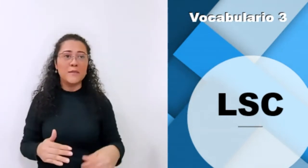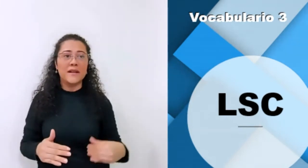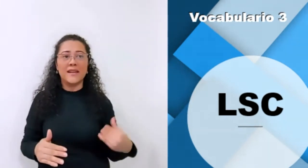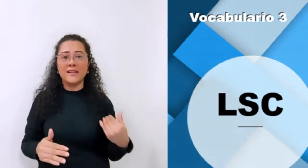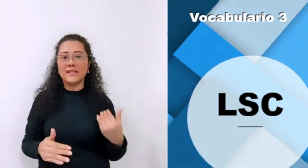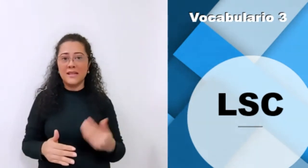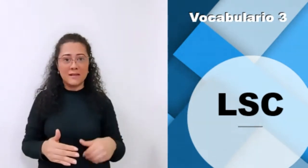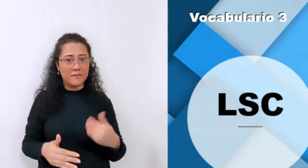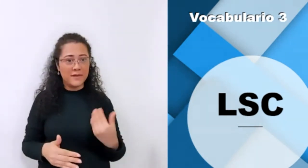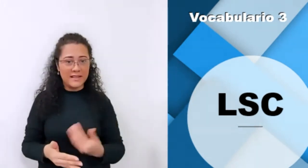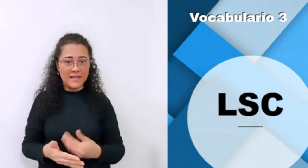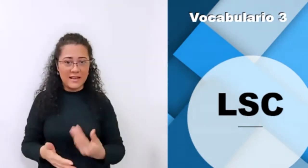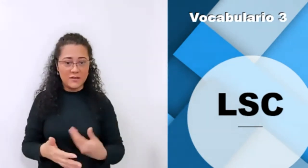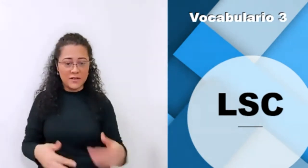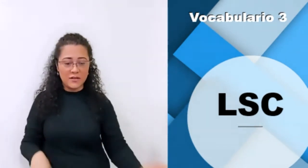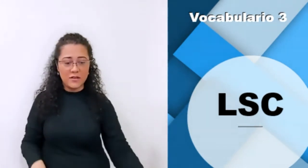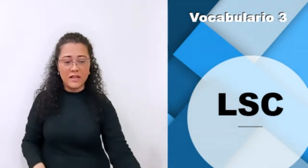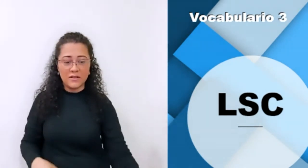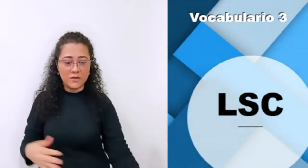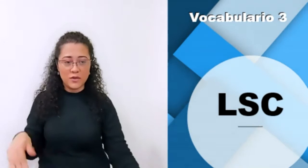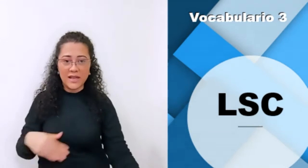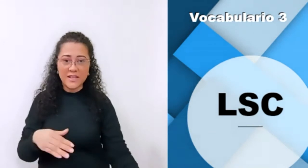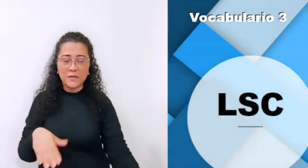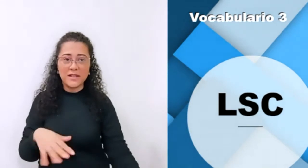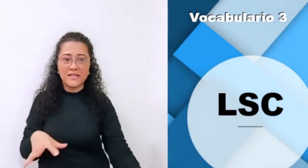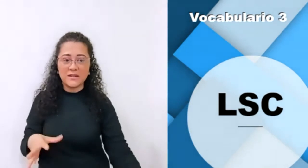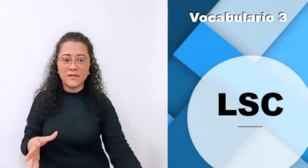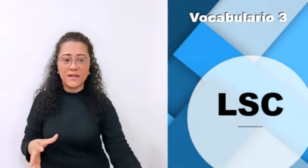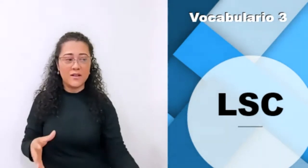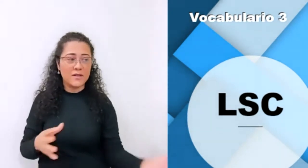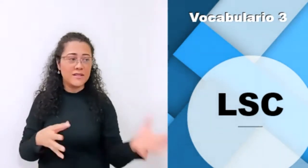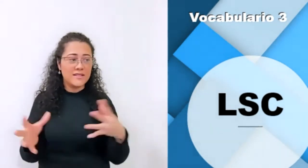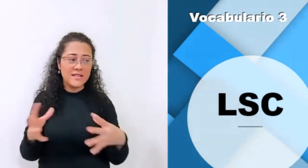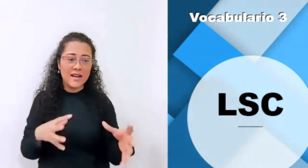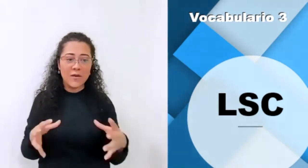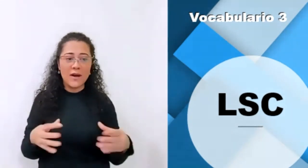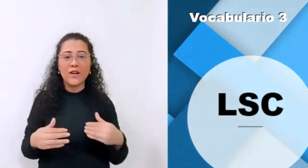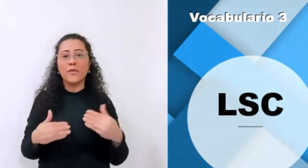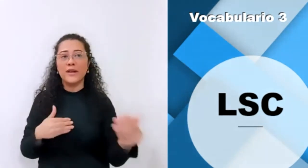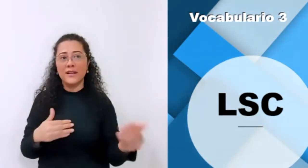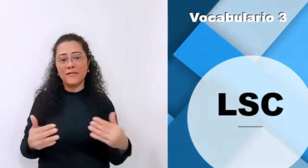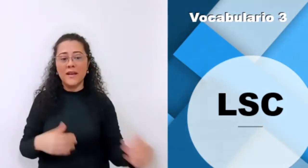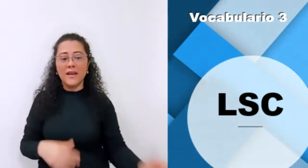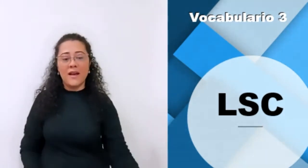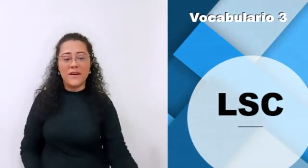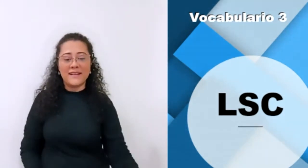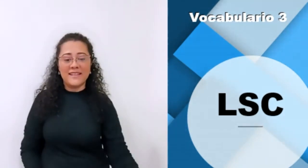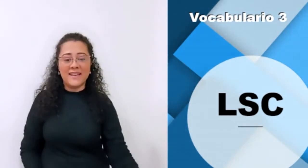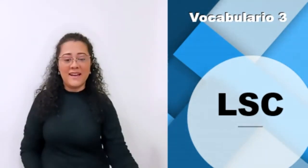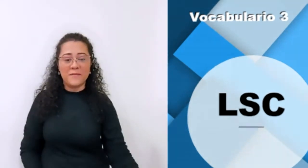para que sigan practicando, ¿cierto? Y entre ustedes pueden hacerse, los que estén cerca o algo, pueden practicar.